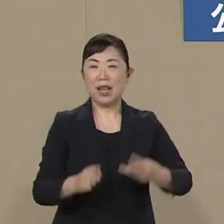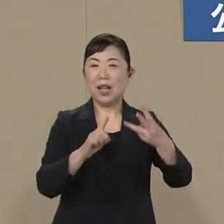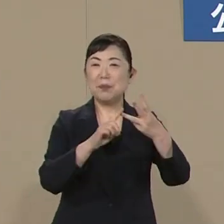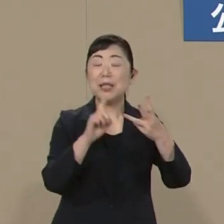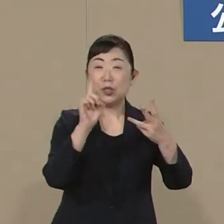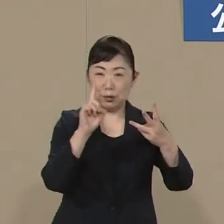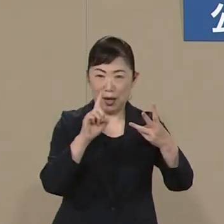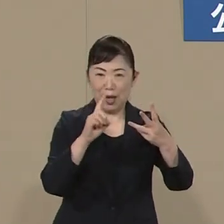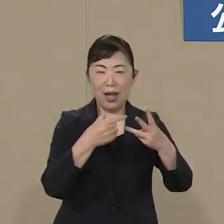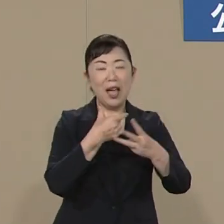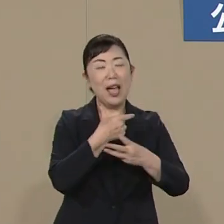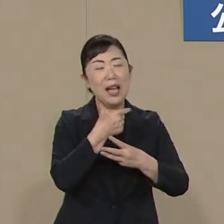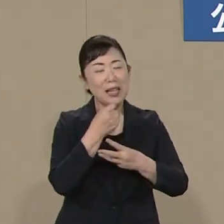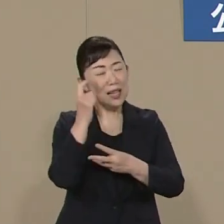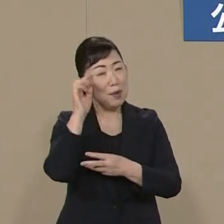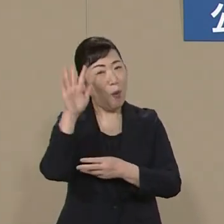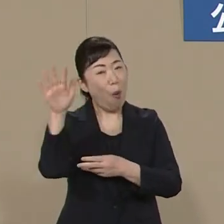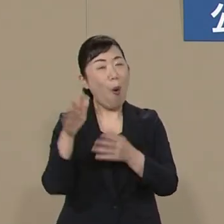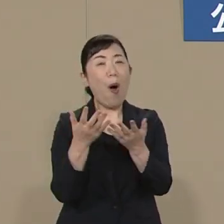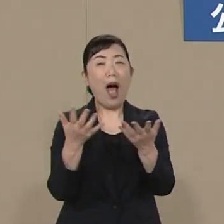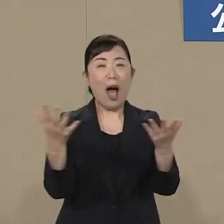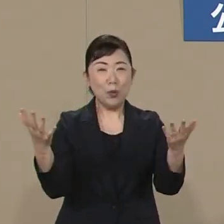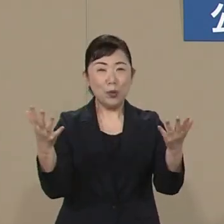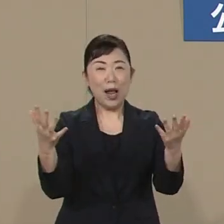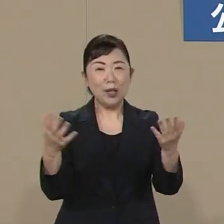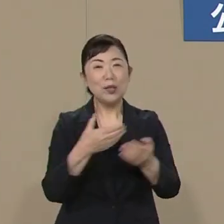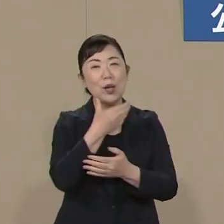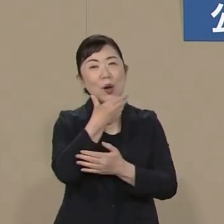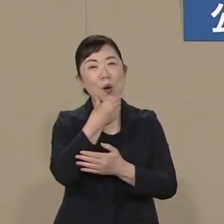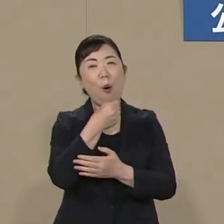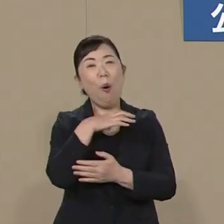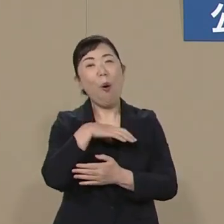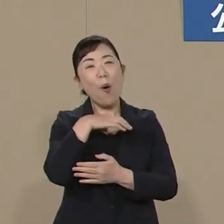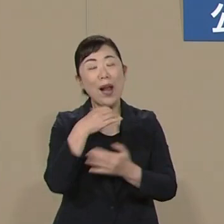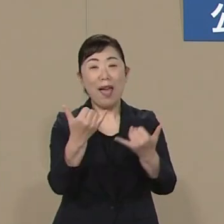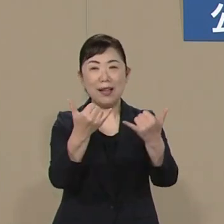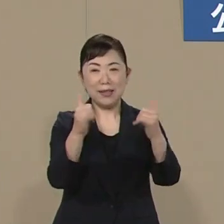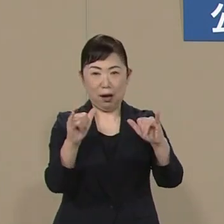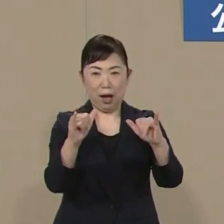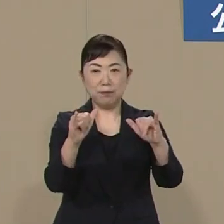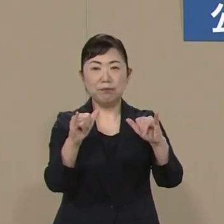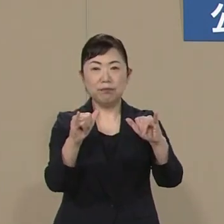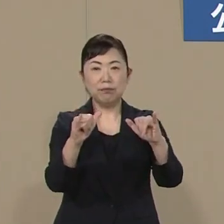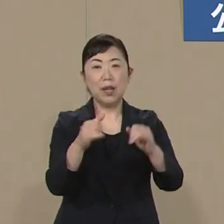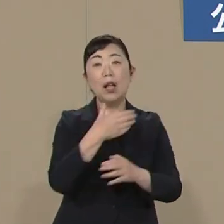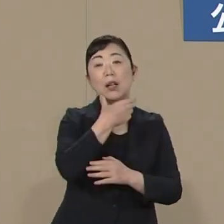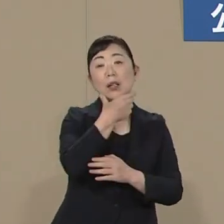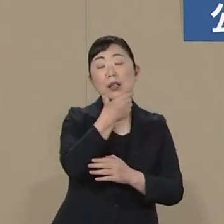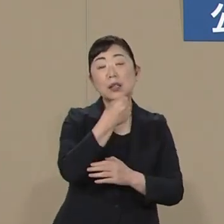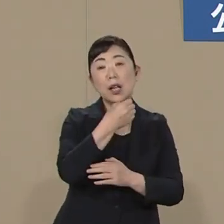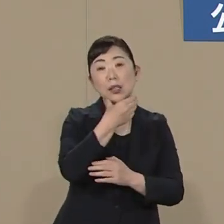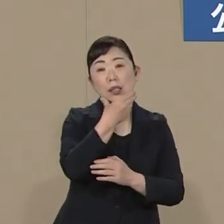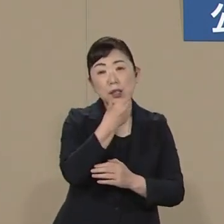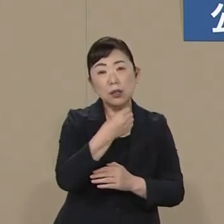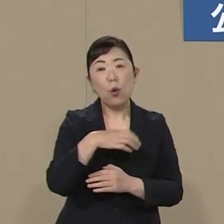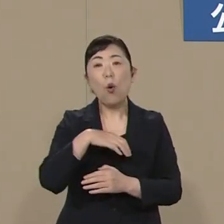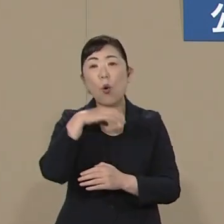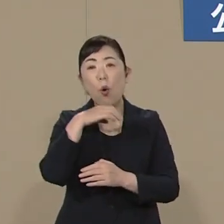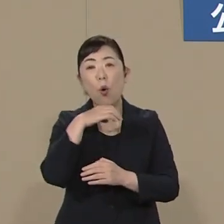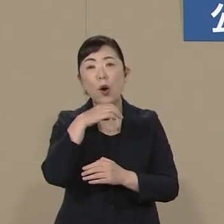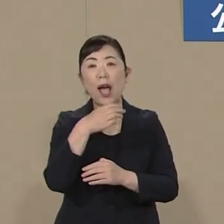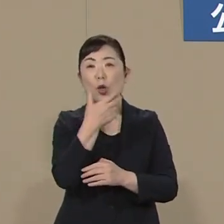希望ある高齢社会を作ります恒例とは幸に弱いとかいて